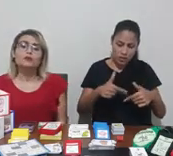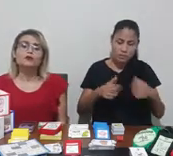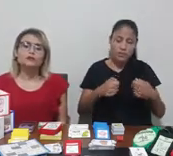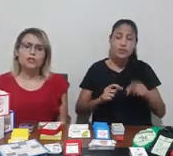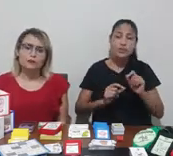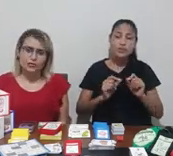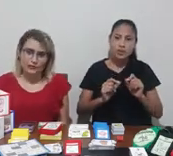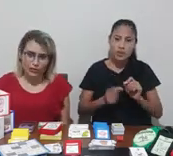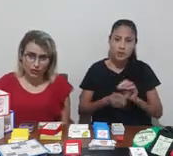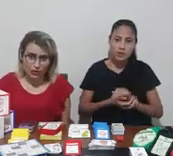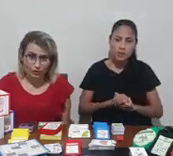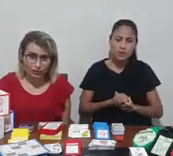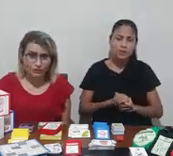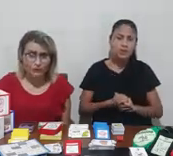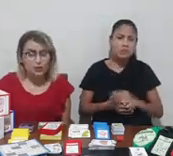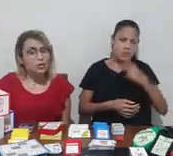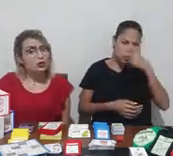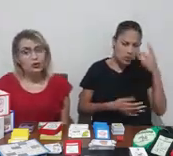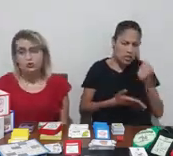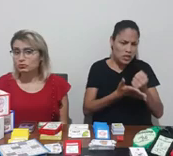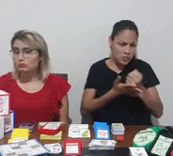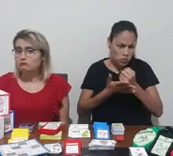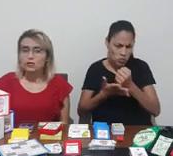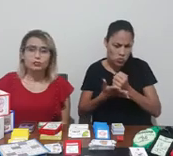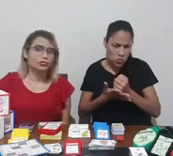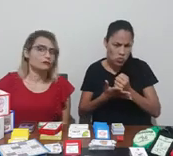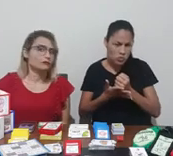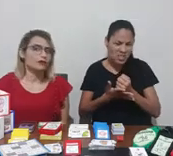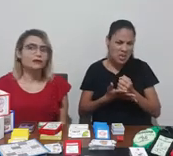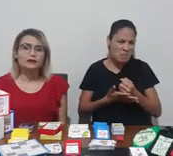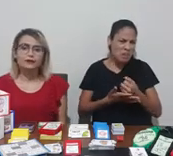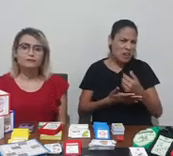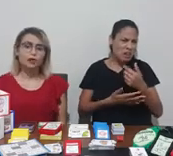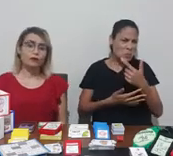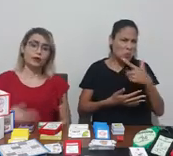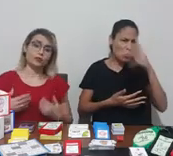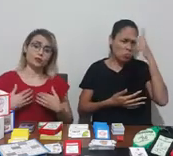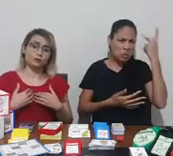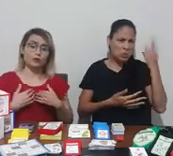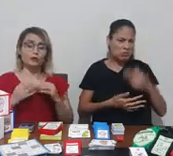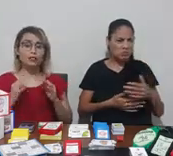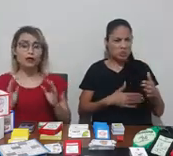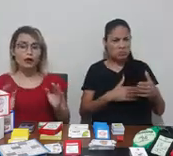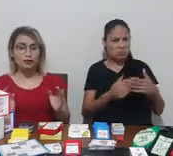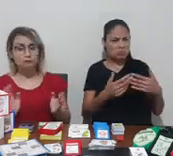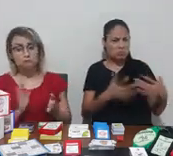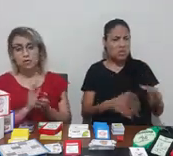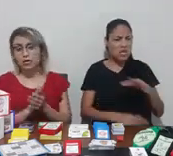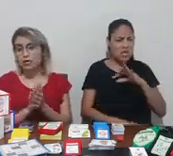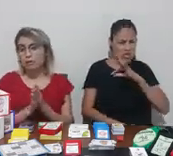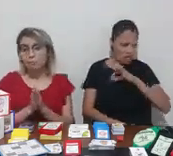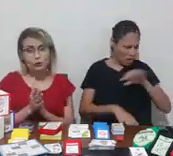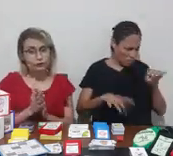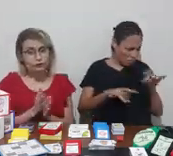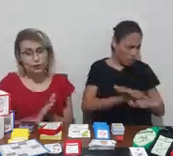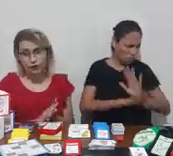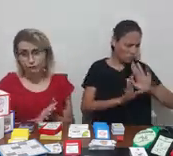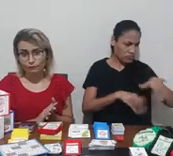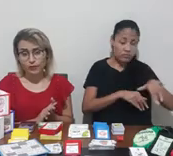que muitos abraçam a causa e outros não estão nem aí. Eu quero receber o meu salário e